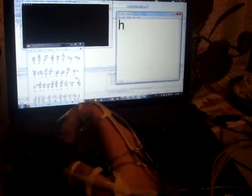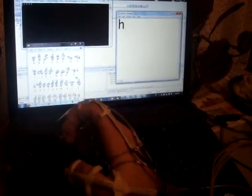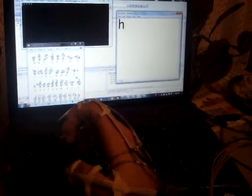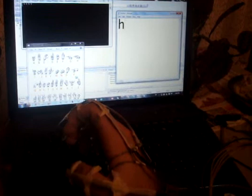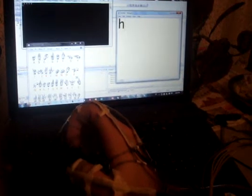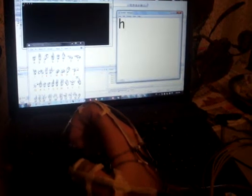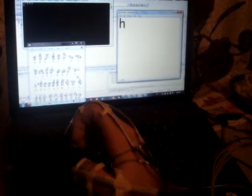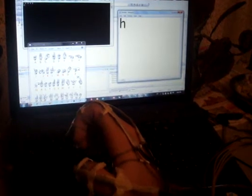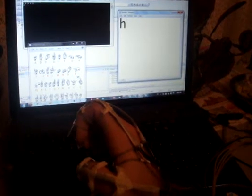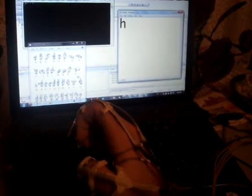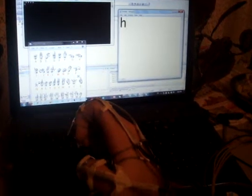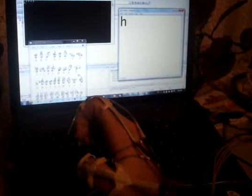Ok.